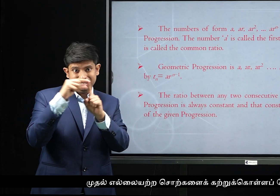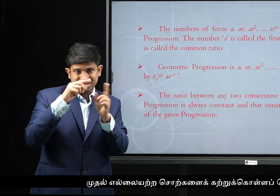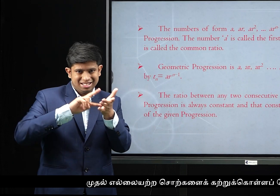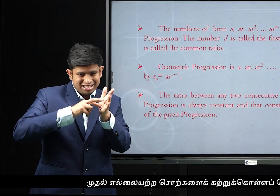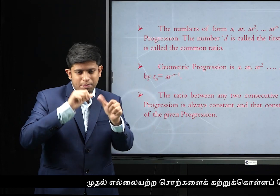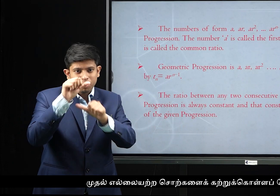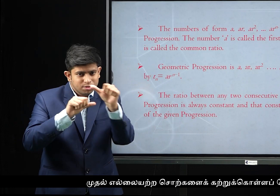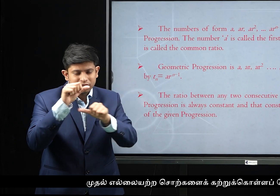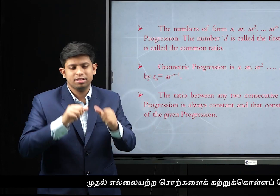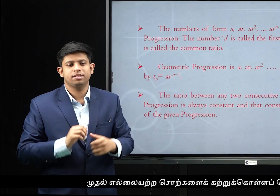கற்றுக்கொள்ளப் போகிறோம்.